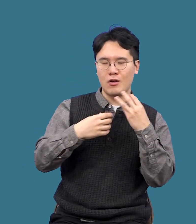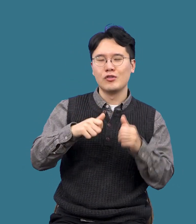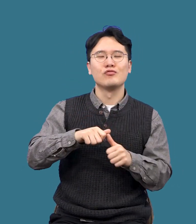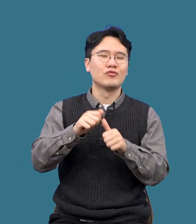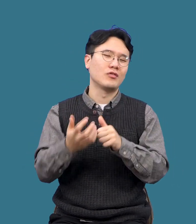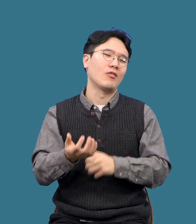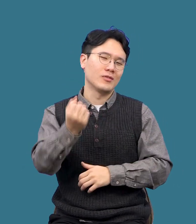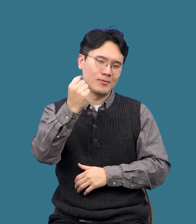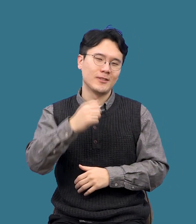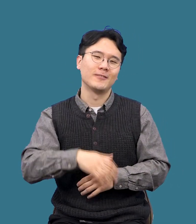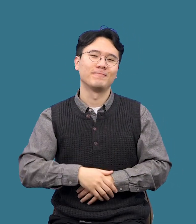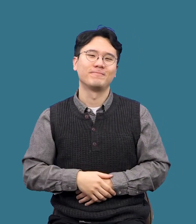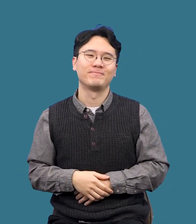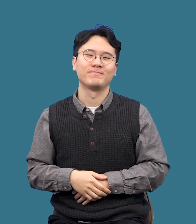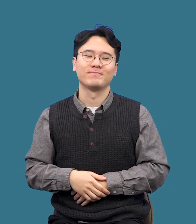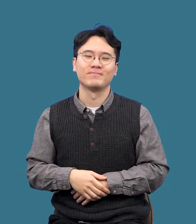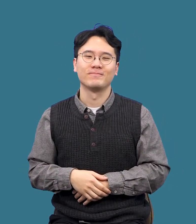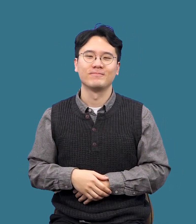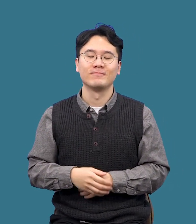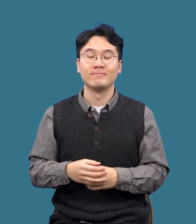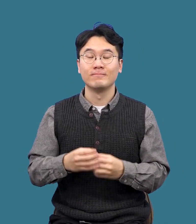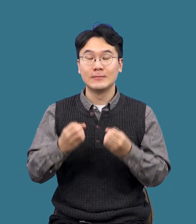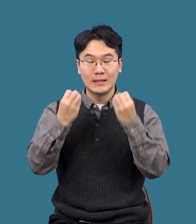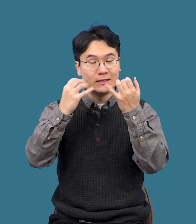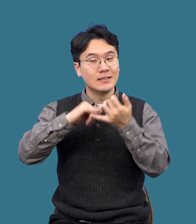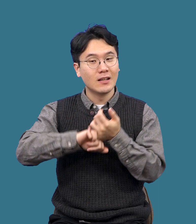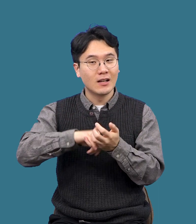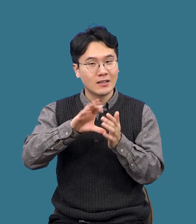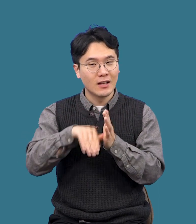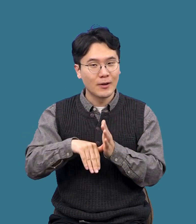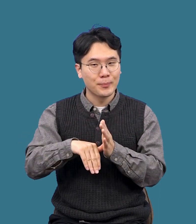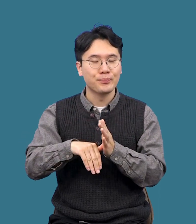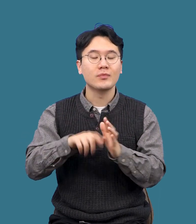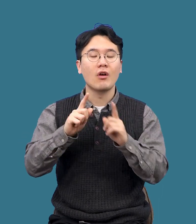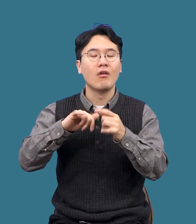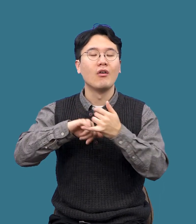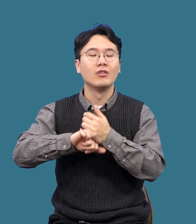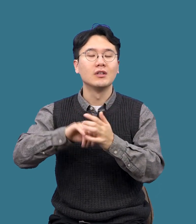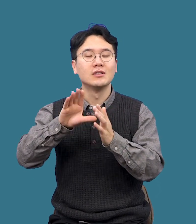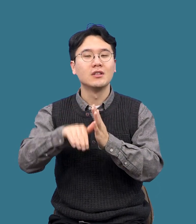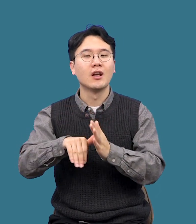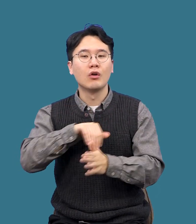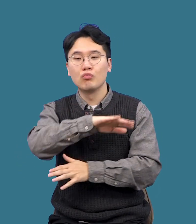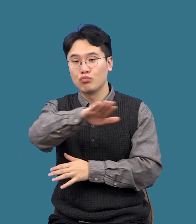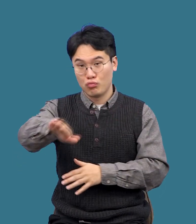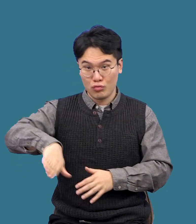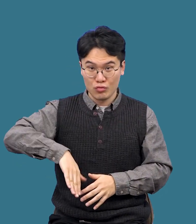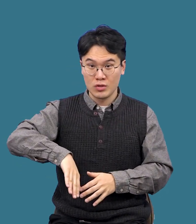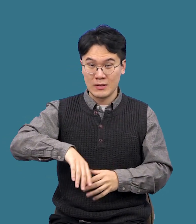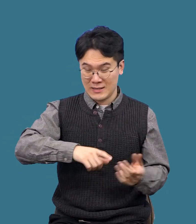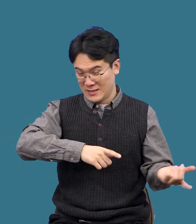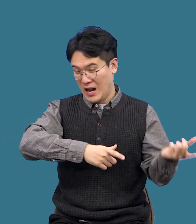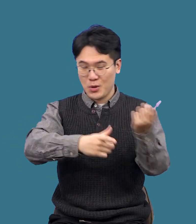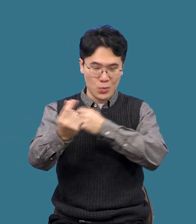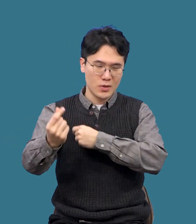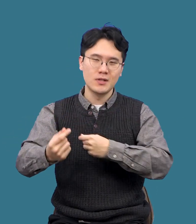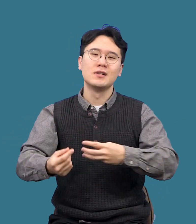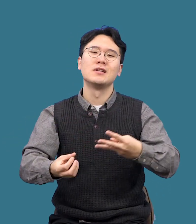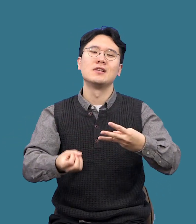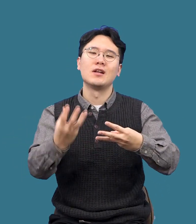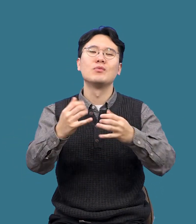자, 그렇다면 신약시대, 새로운 언약의 시대에 우리 모두는 다 레위인이에요. 우리가 다